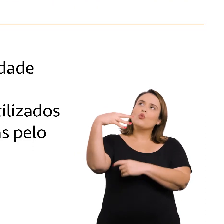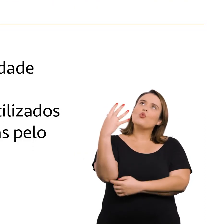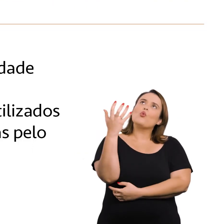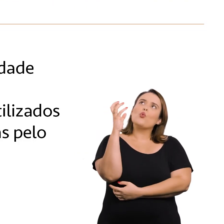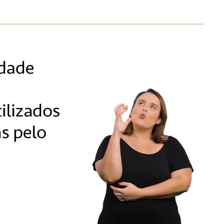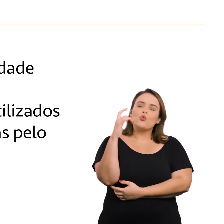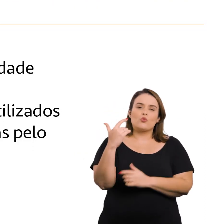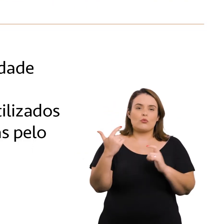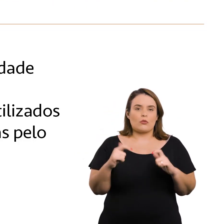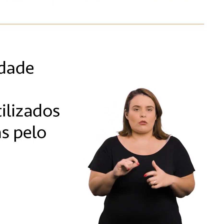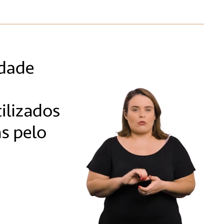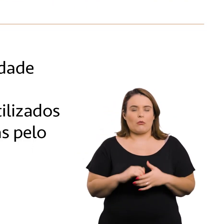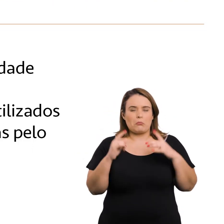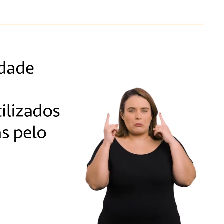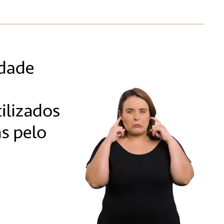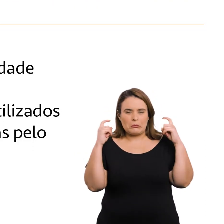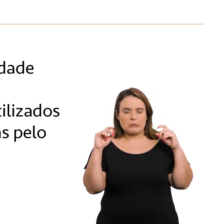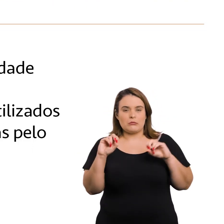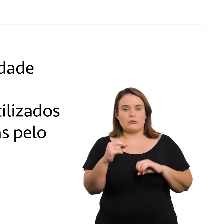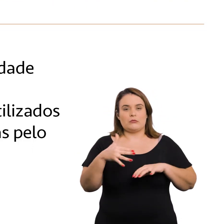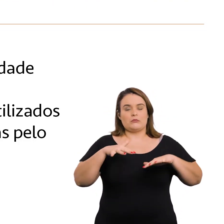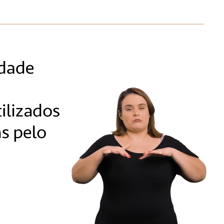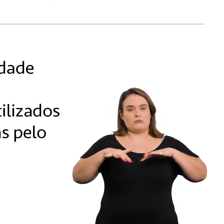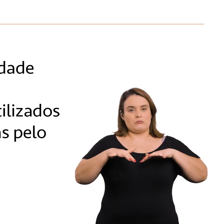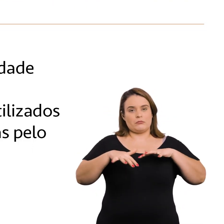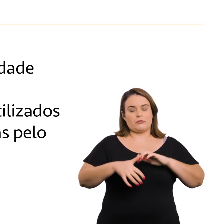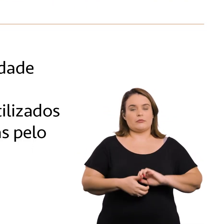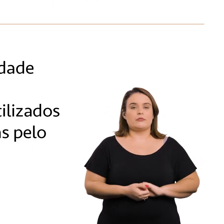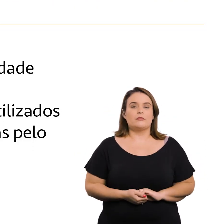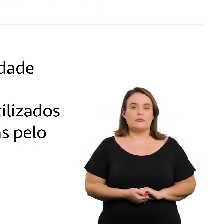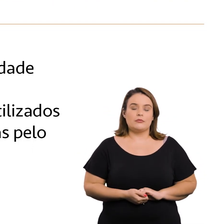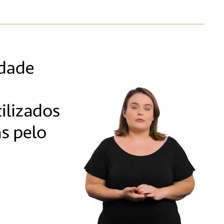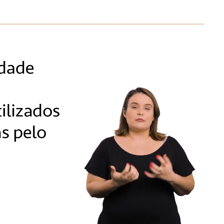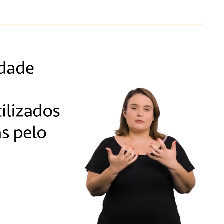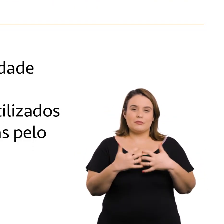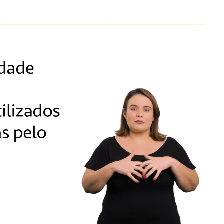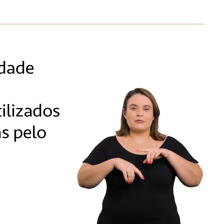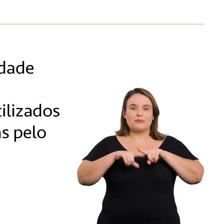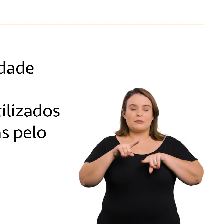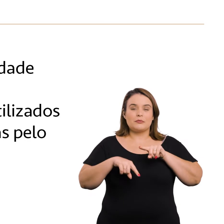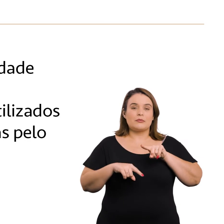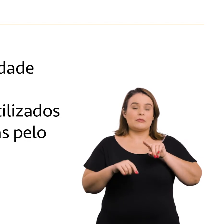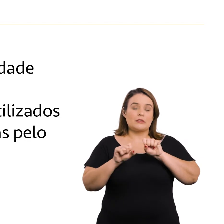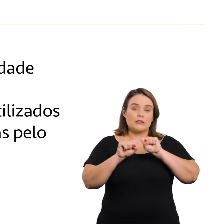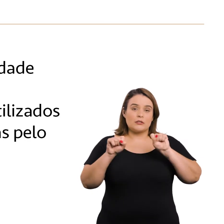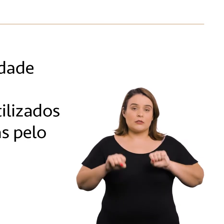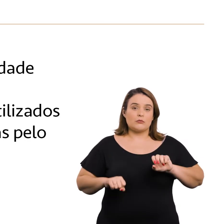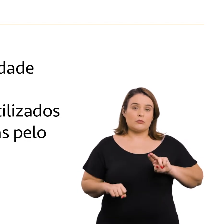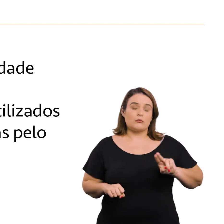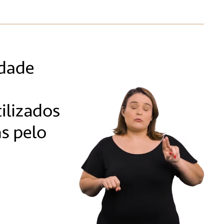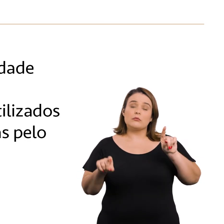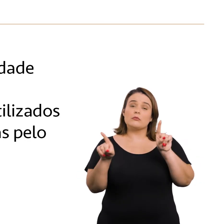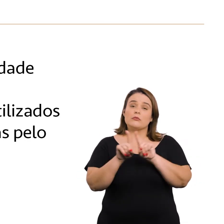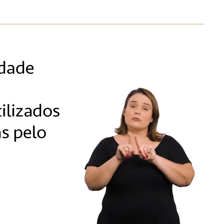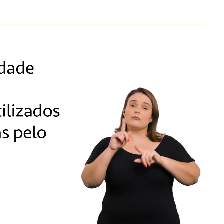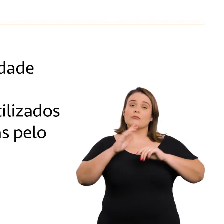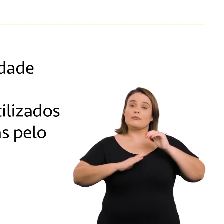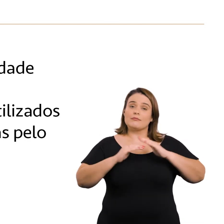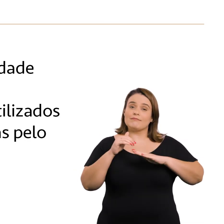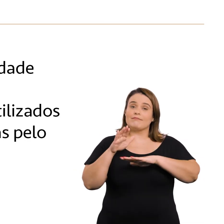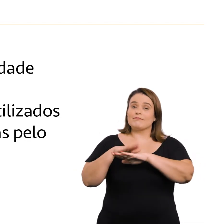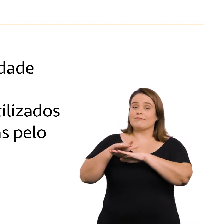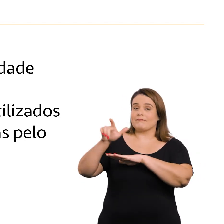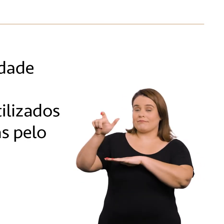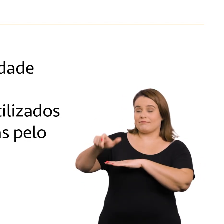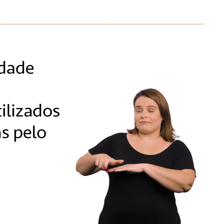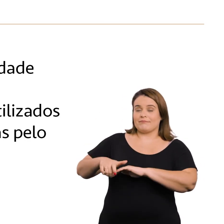local, intensidade dos ruídos ou vibrações, equipamentos e sistemas utilizados e as atividades